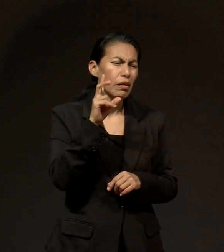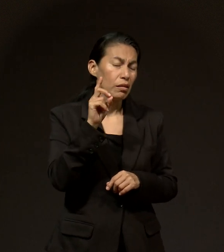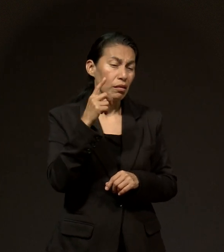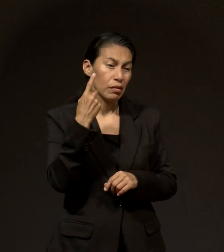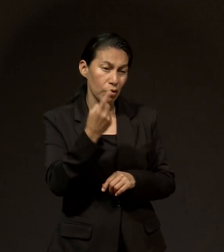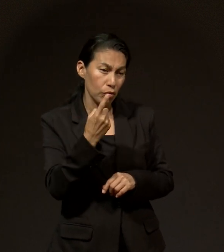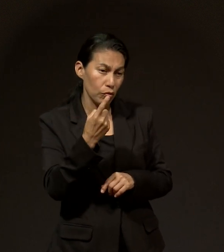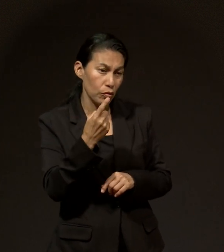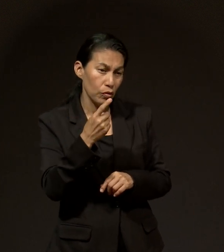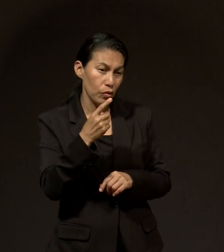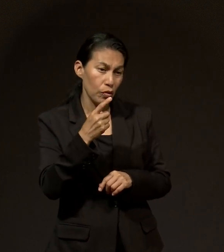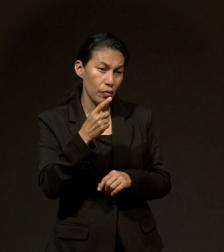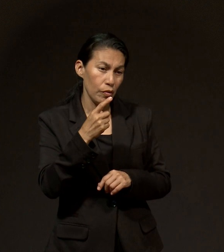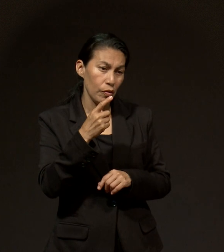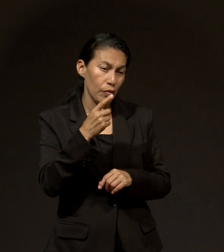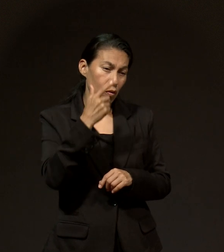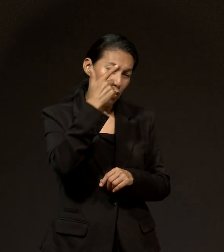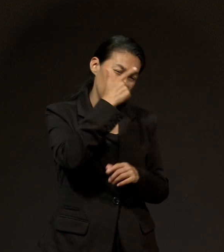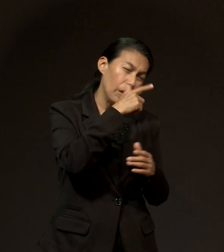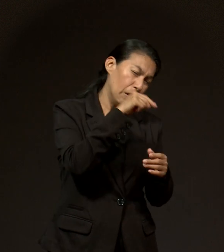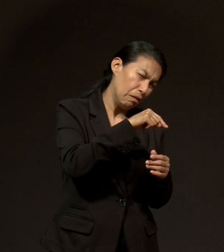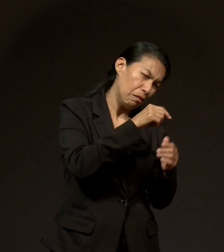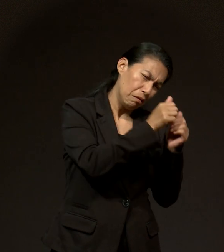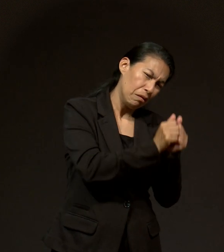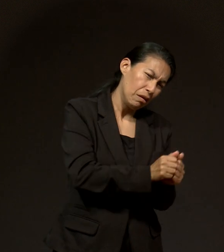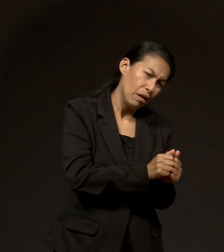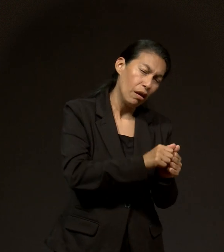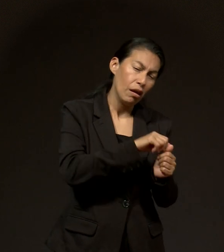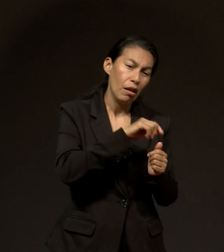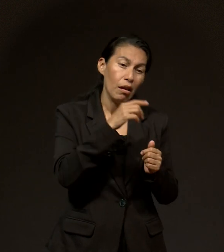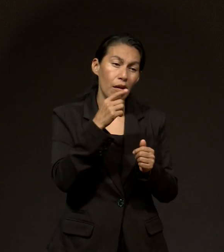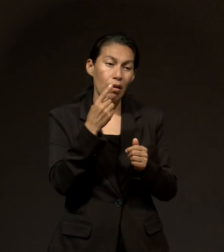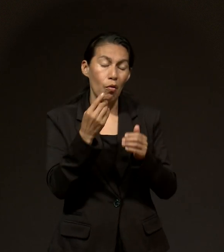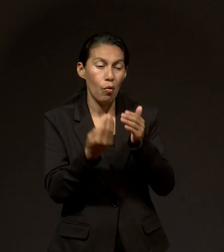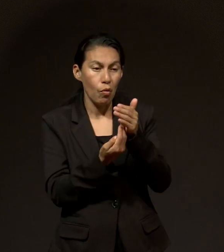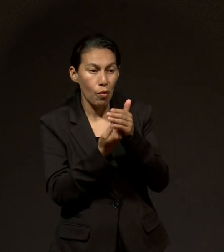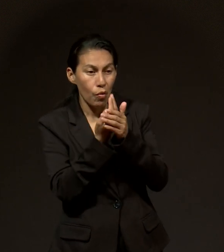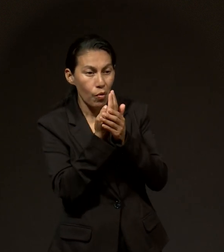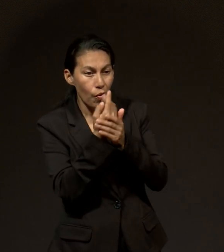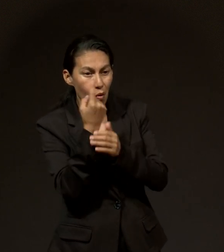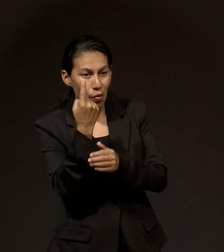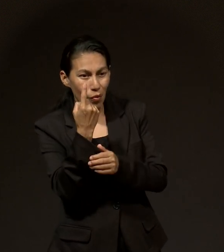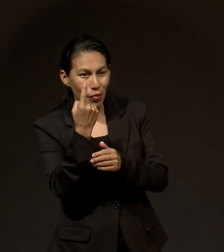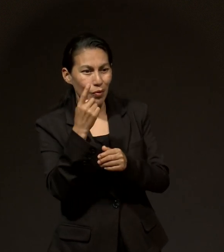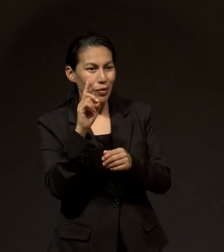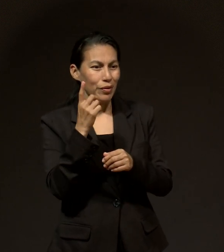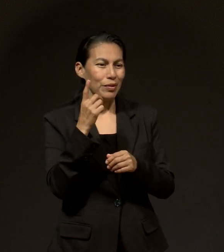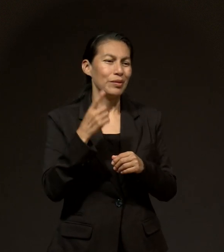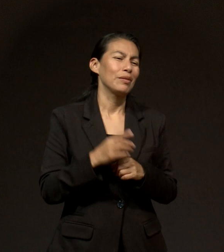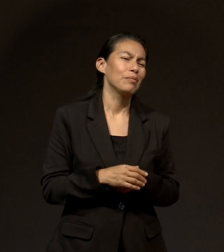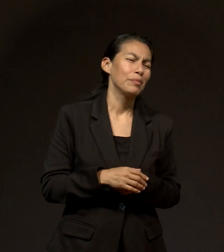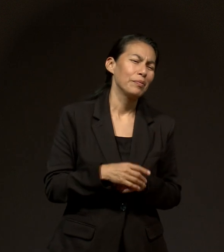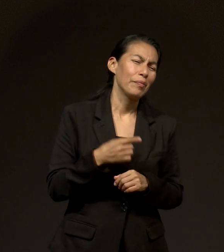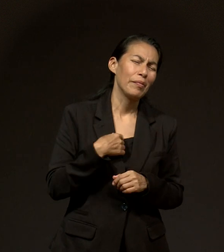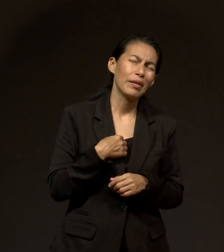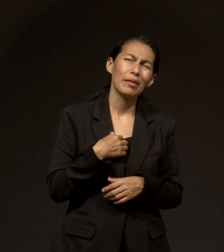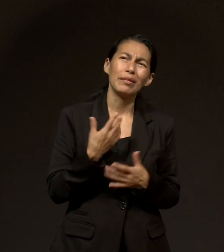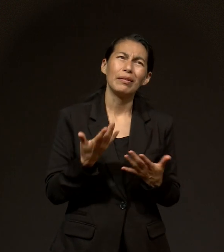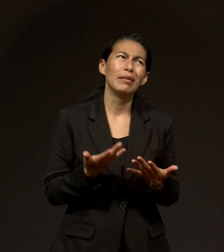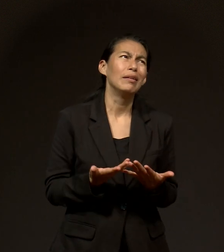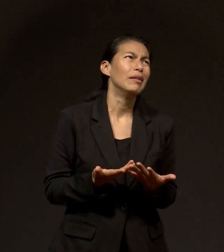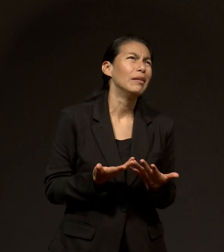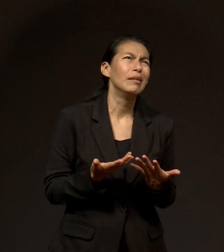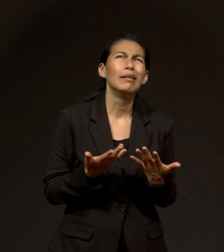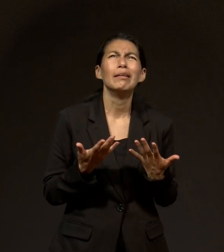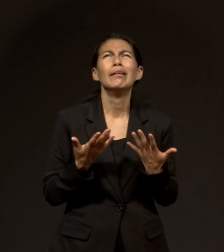y amanecer el día primero allí, cuidando a los pacientes, a los adultos mayores. Y yo recibí el